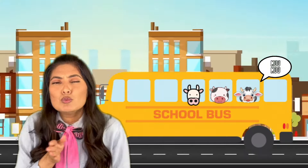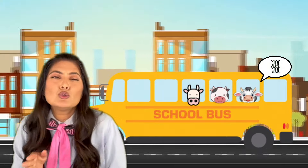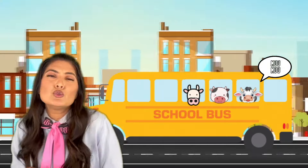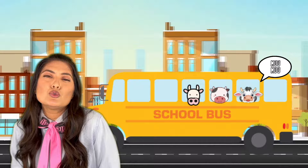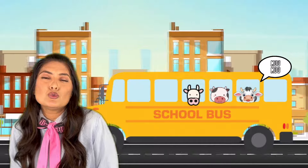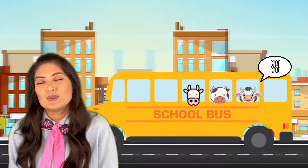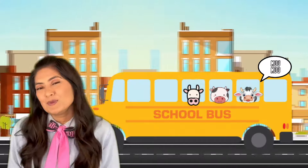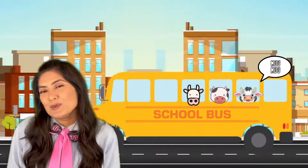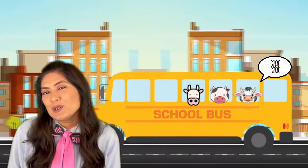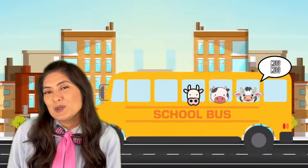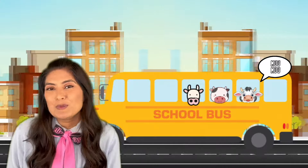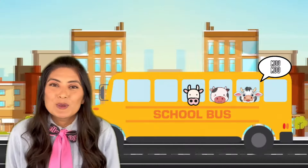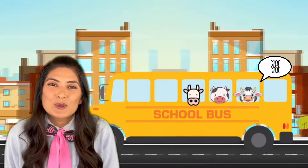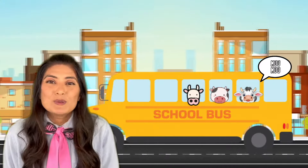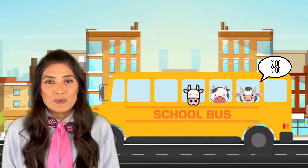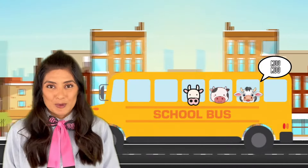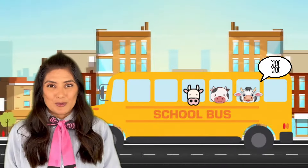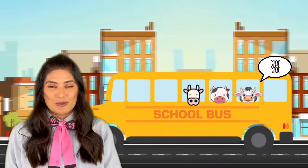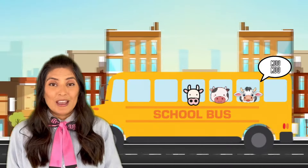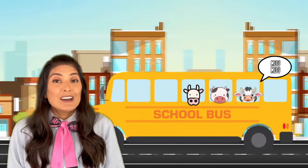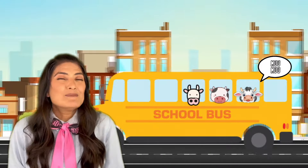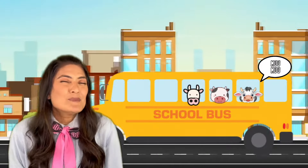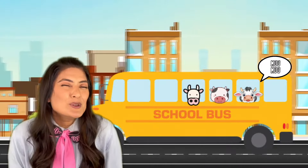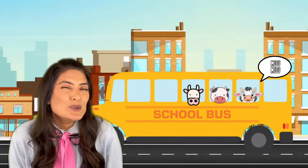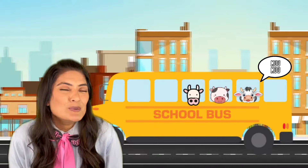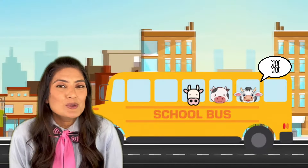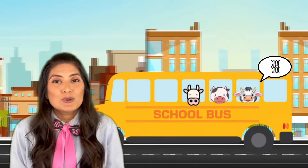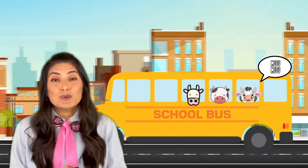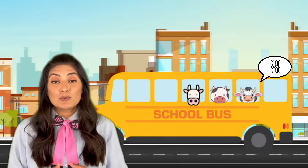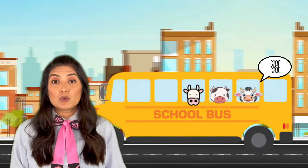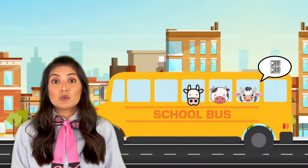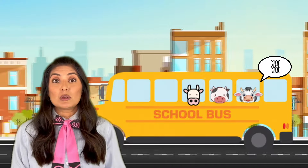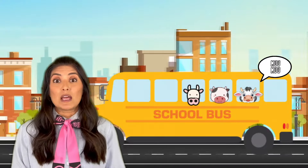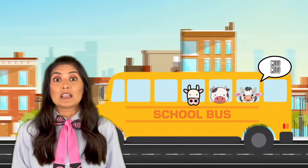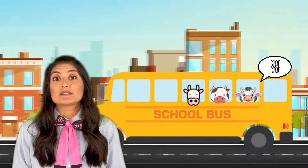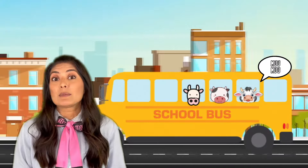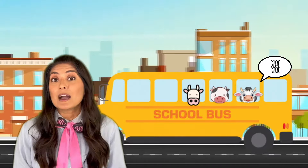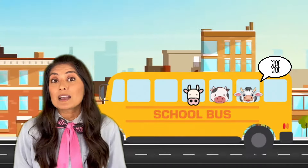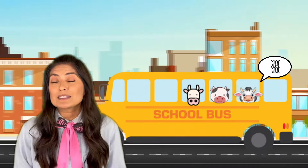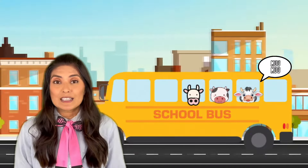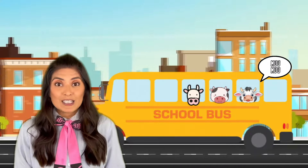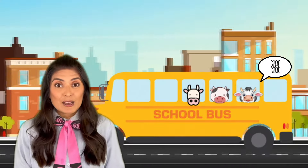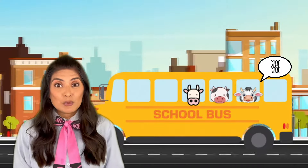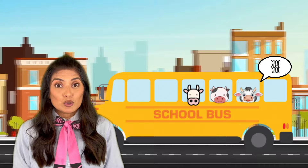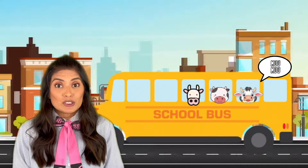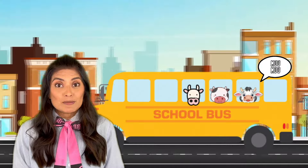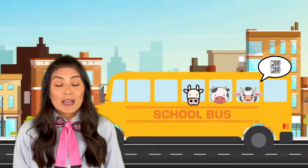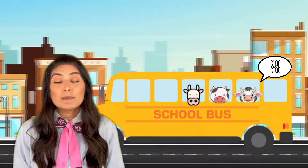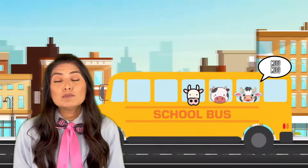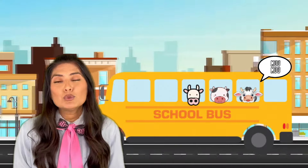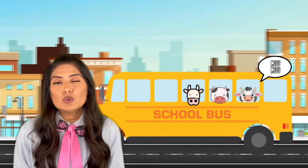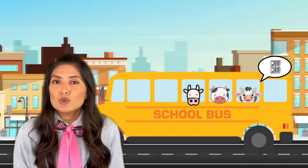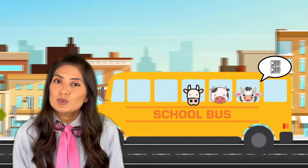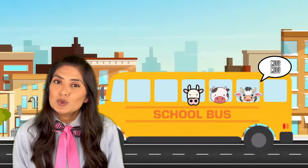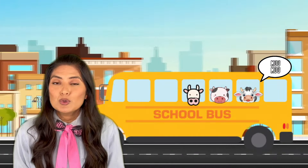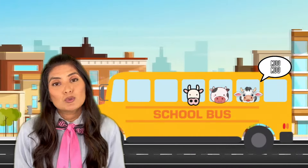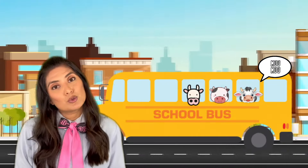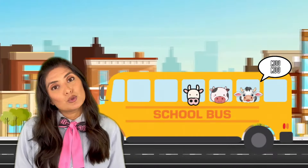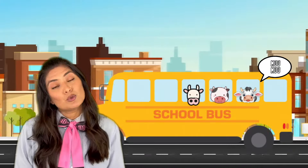moo, moo, moo, moo, moo, moo, moo. Las vacas en el bus van moo, moo, moo,